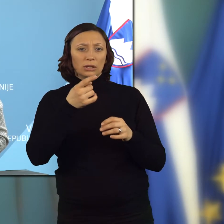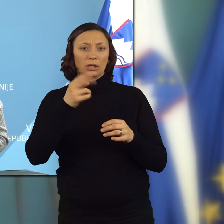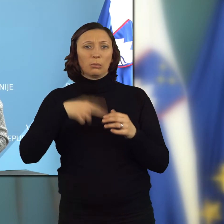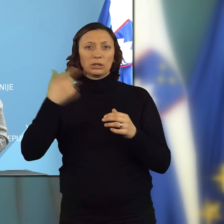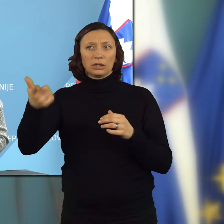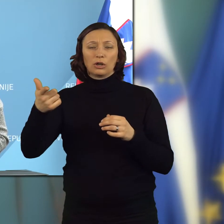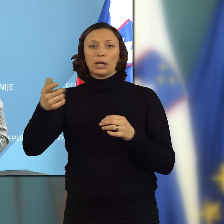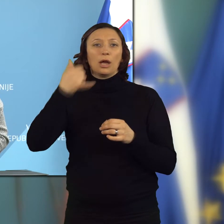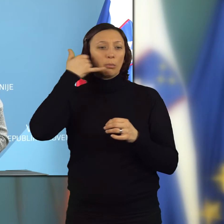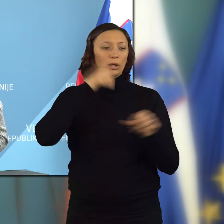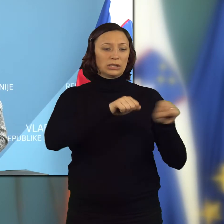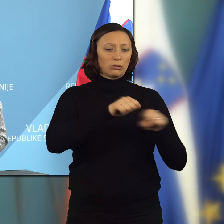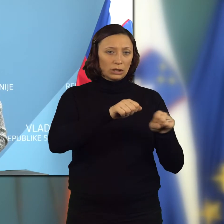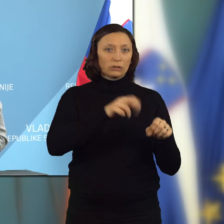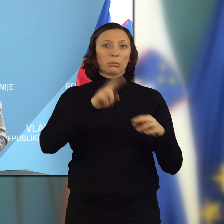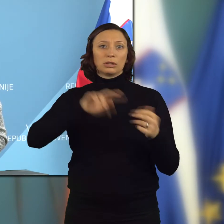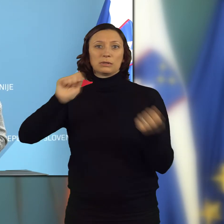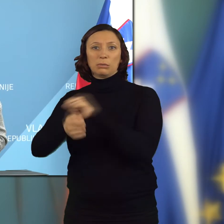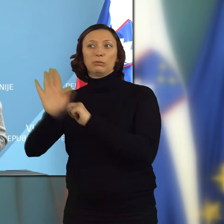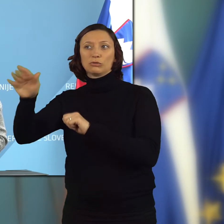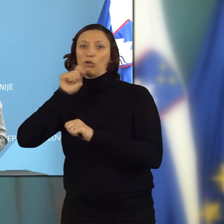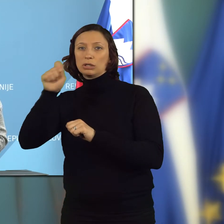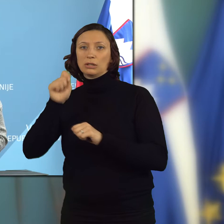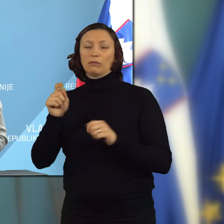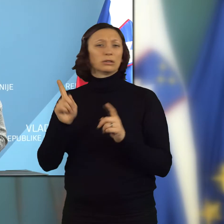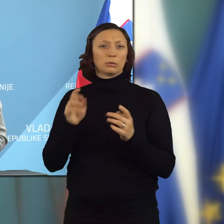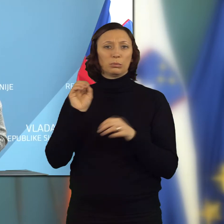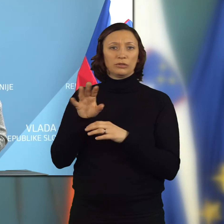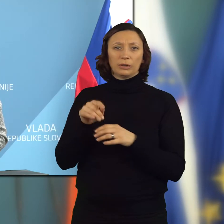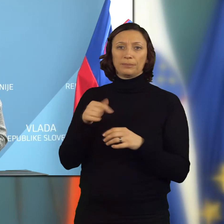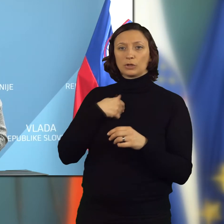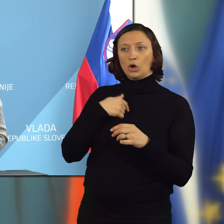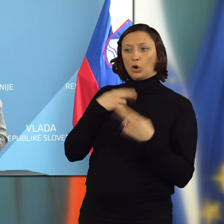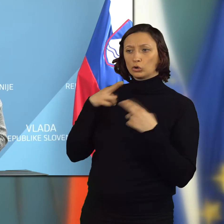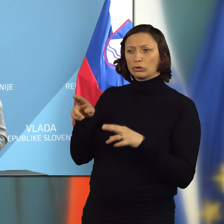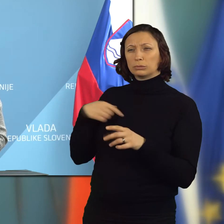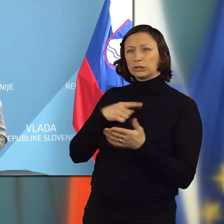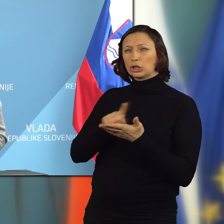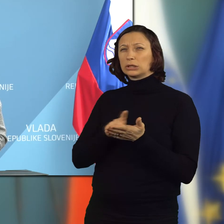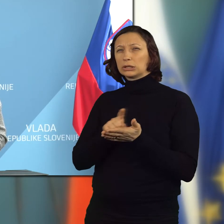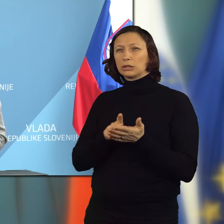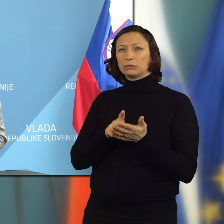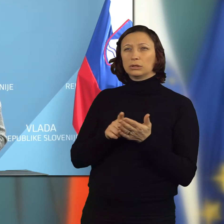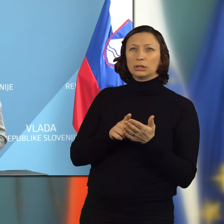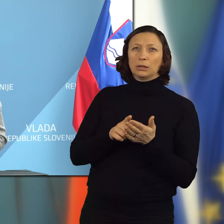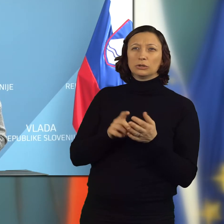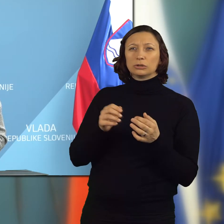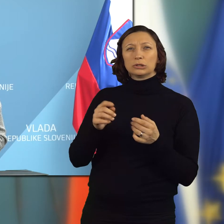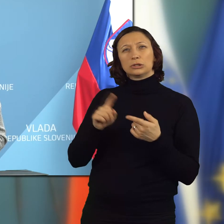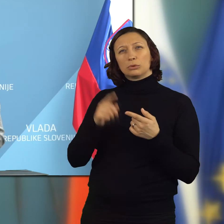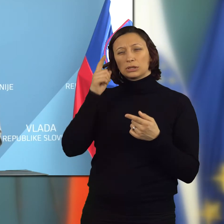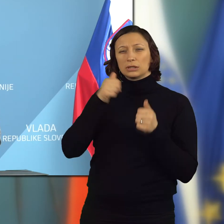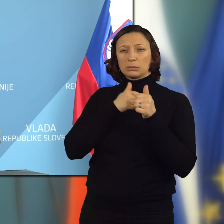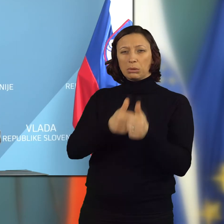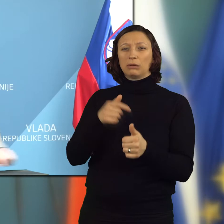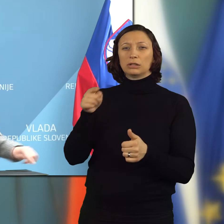post festum, po tem, kaj je poklical, naj bi zdaj spremenil izjavo in na to naj bi vplival? Kakor je meni zdaj iz časovnice, ampak če